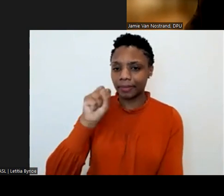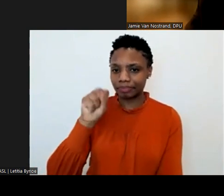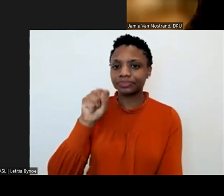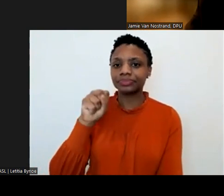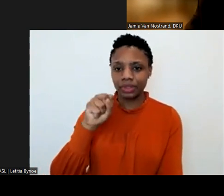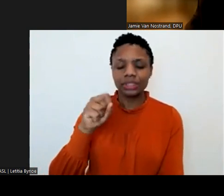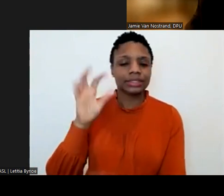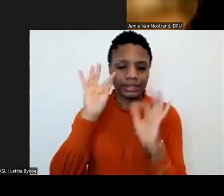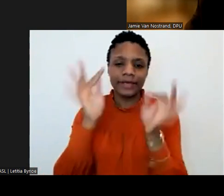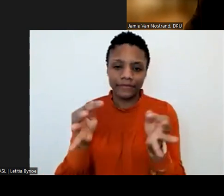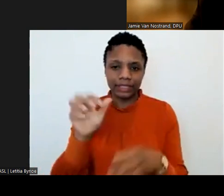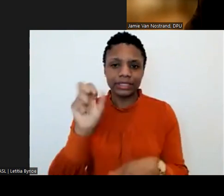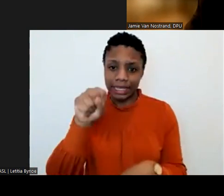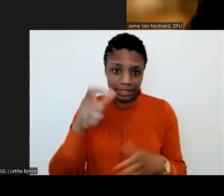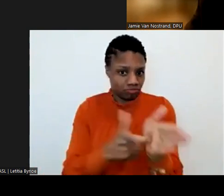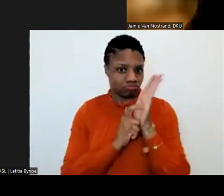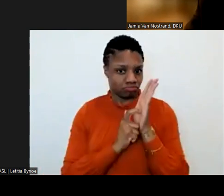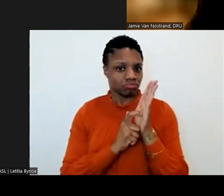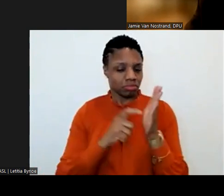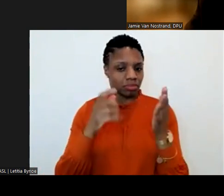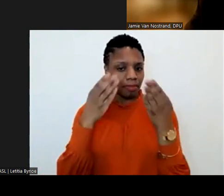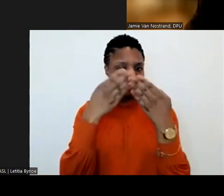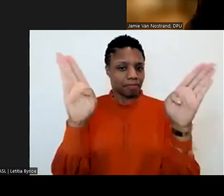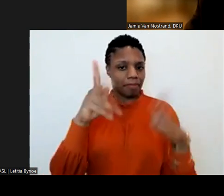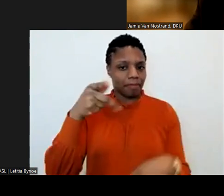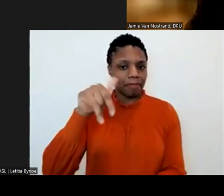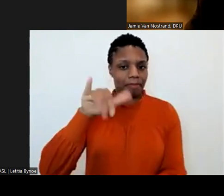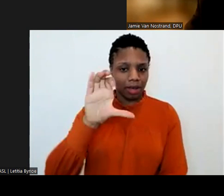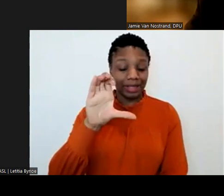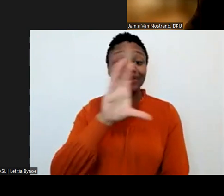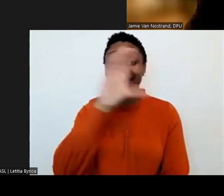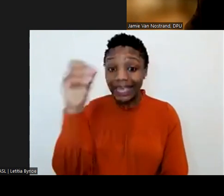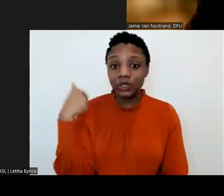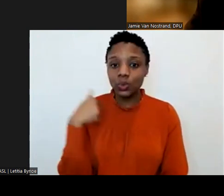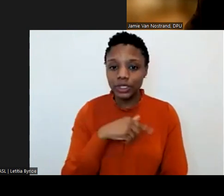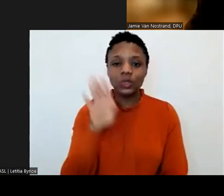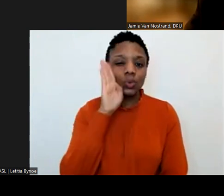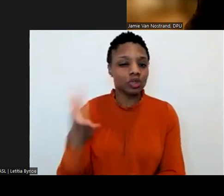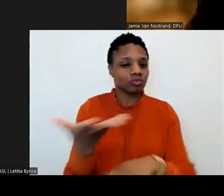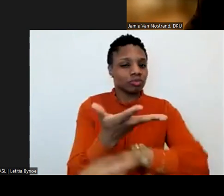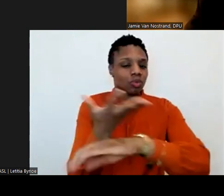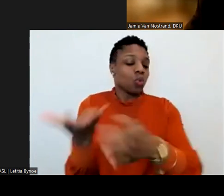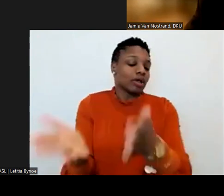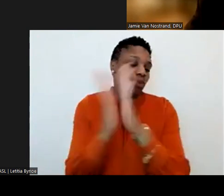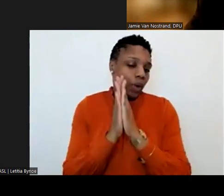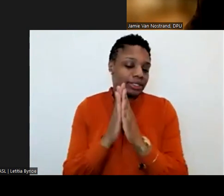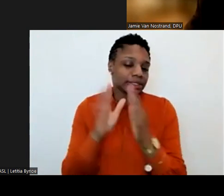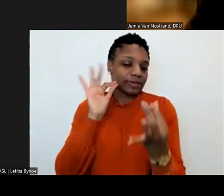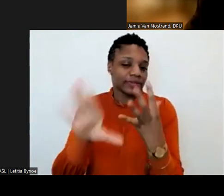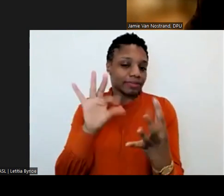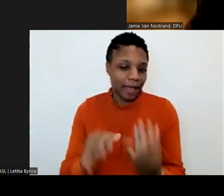comisión eh pero sí definitivamente van a ser públicos y vamos a ver comentarios sobre eso